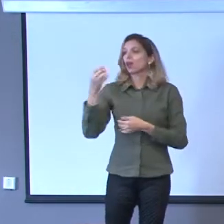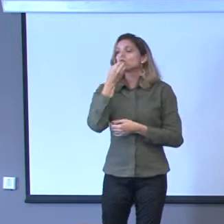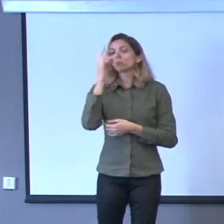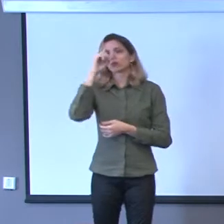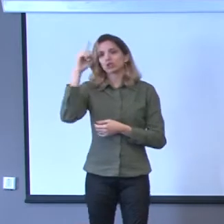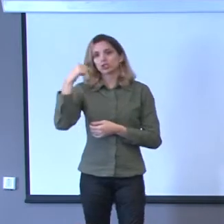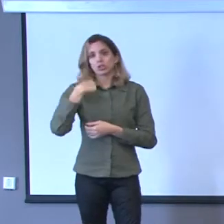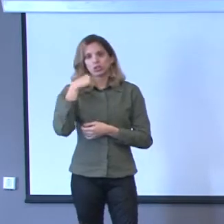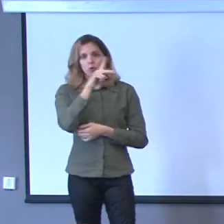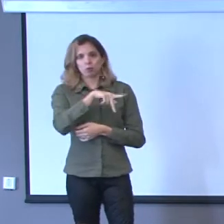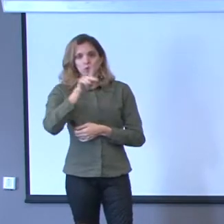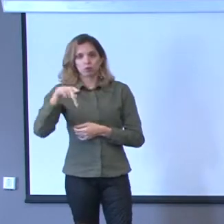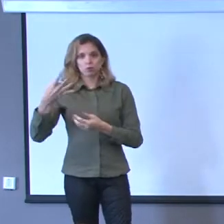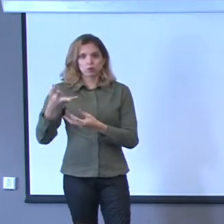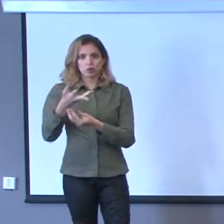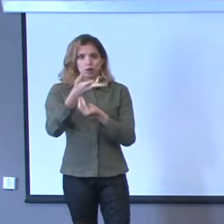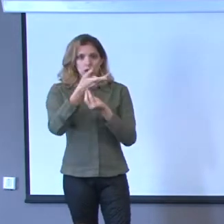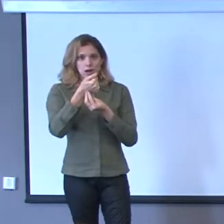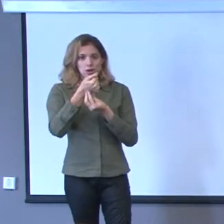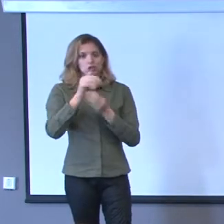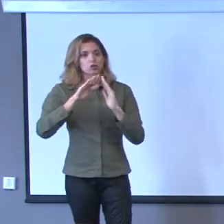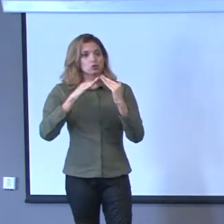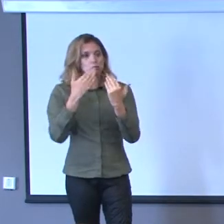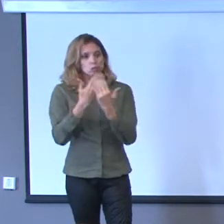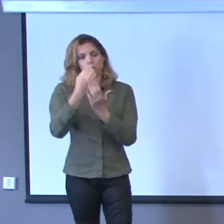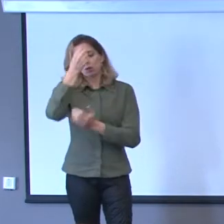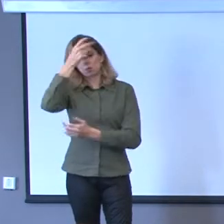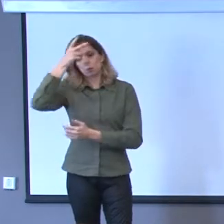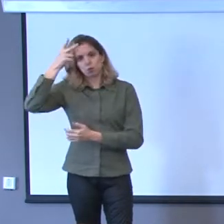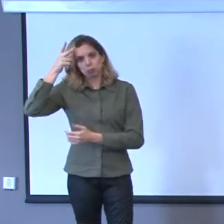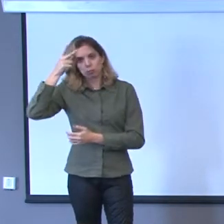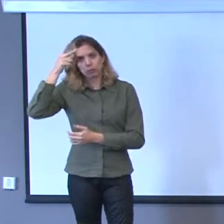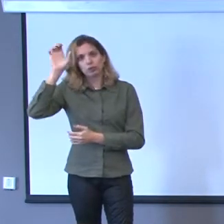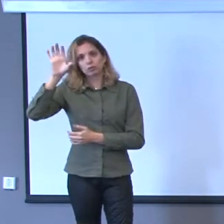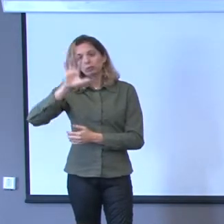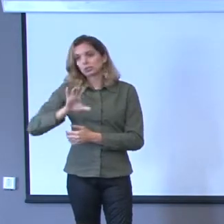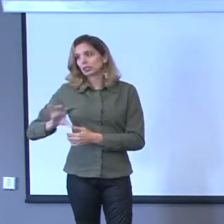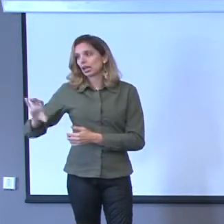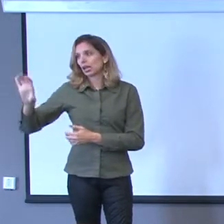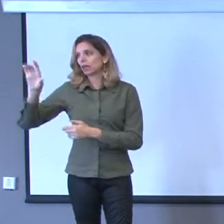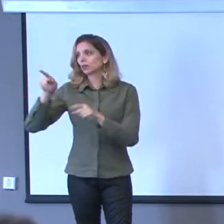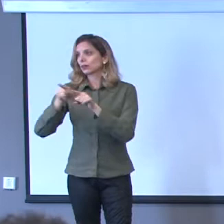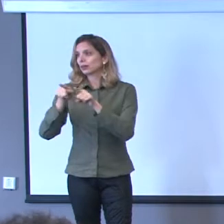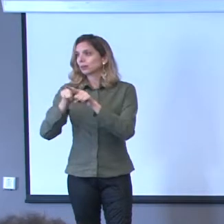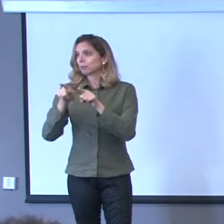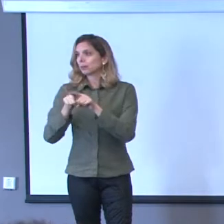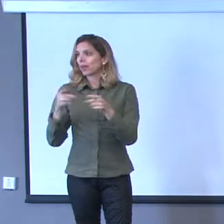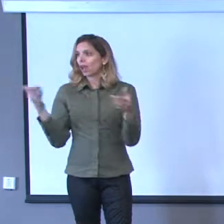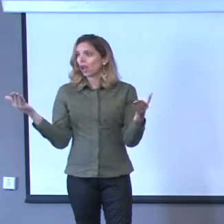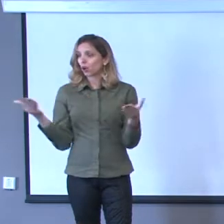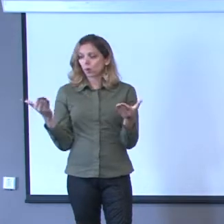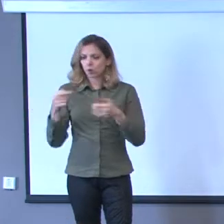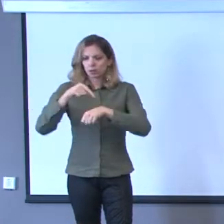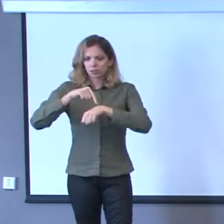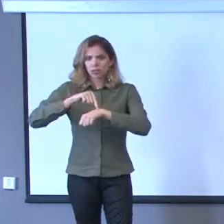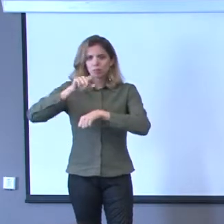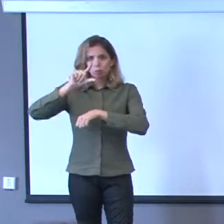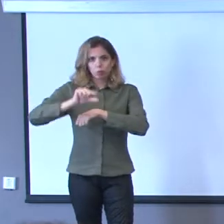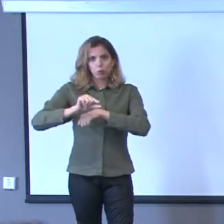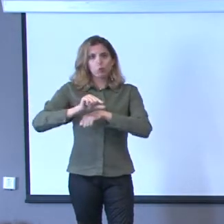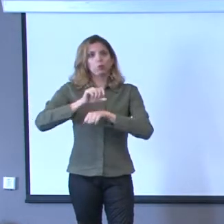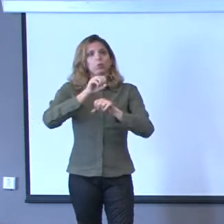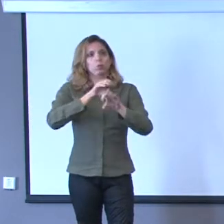sou professora de artes numa escola pública do Estado e agora há pouco tempo da